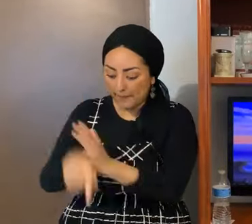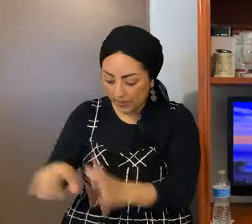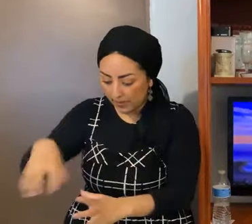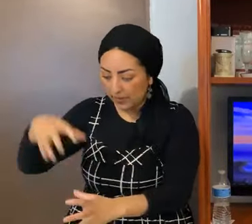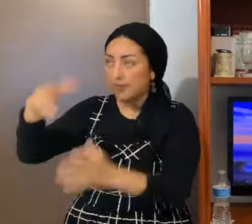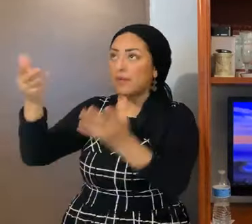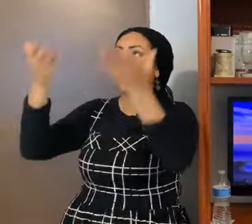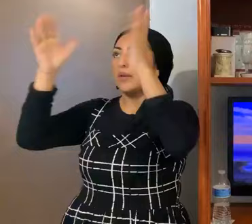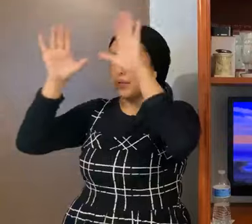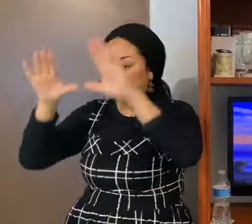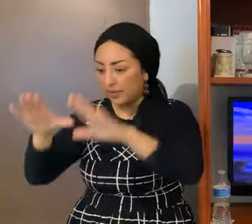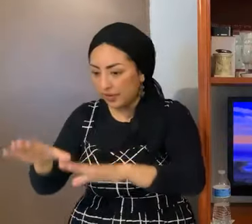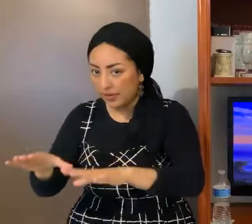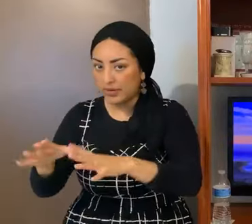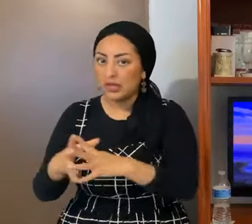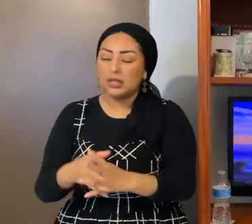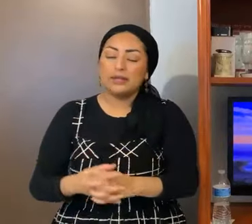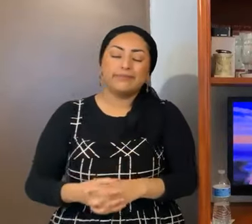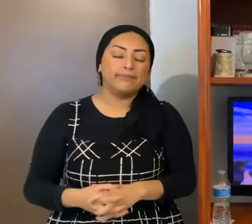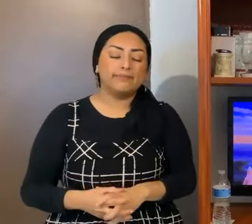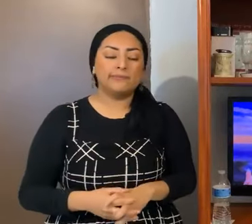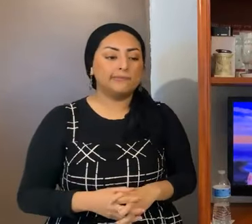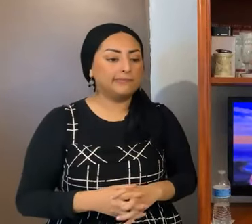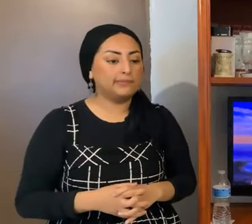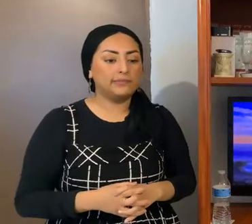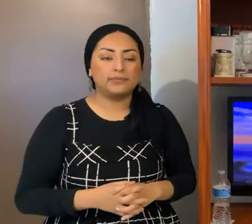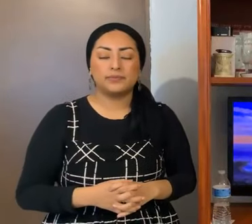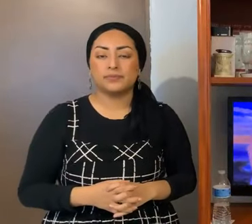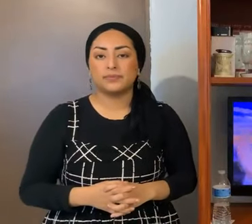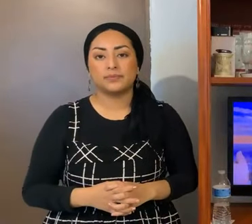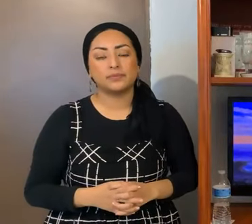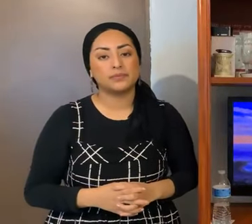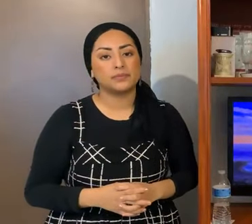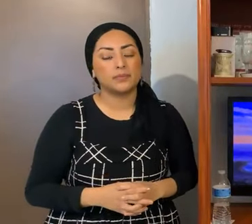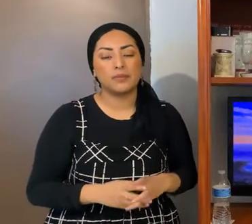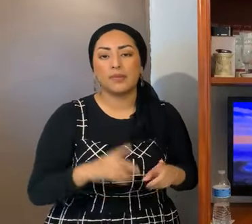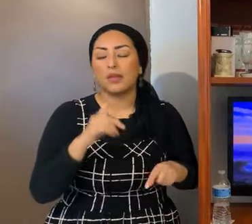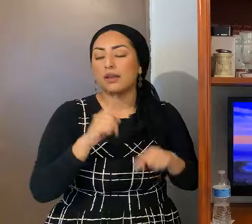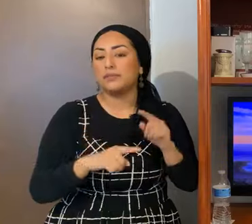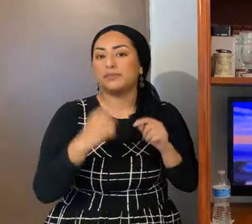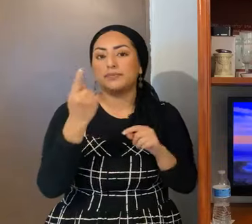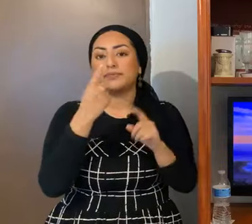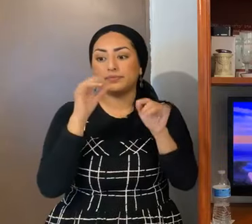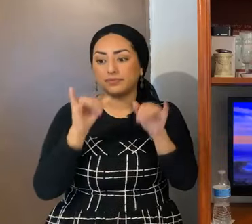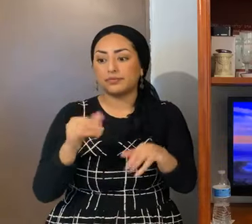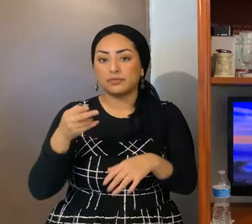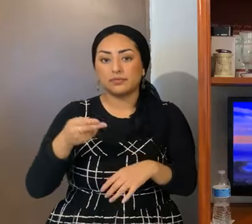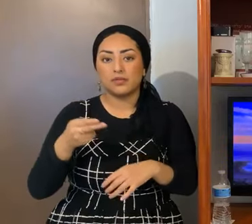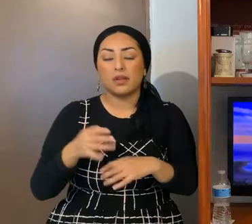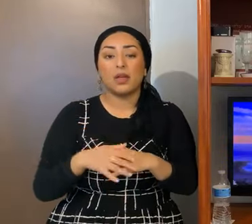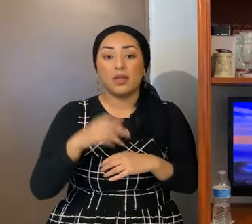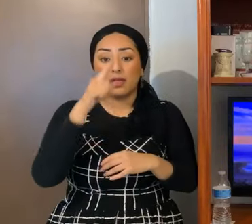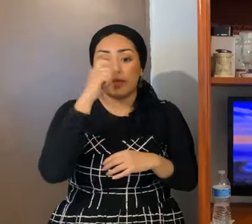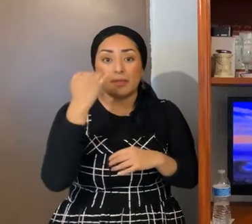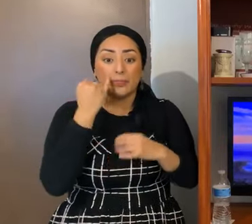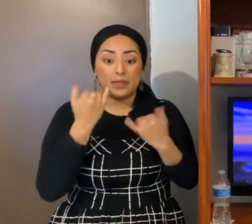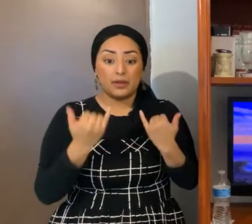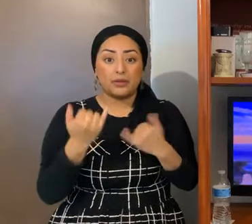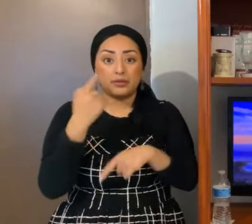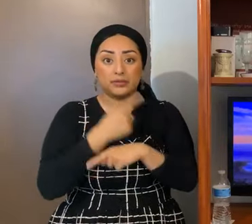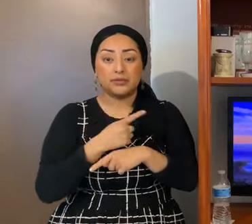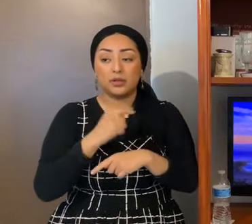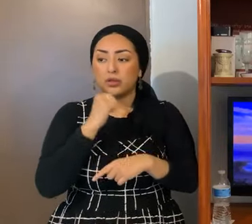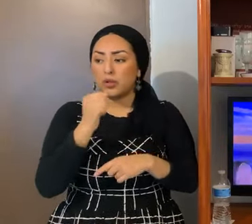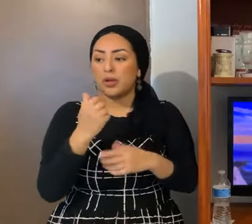eso. Pero eso no puede quedarse en nada más la historia. Porque aunque hoy alguien